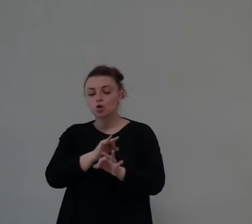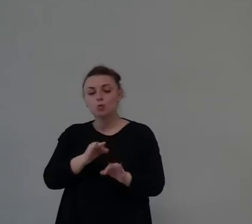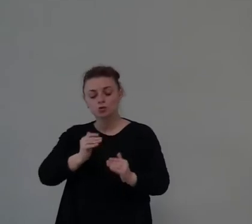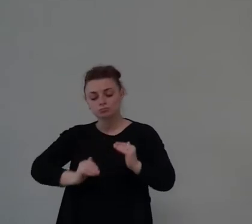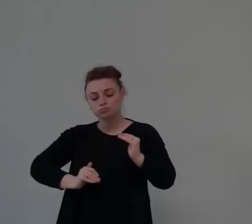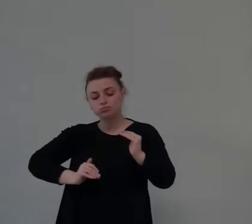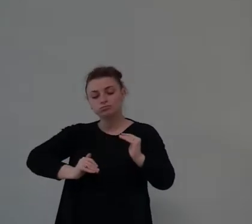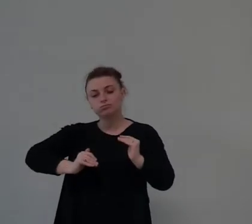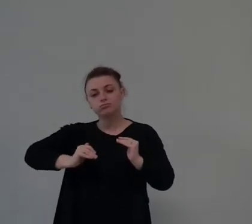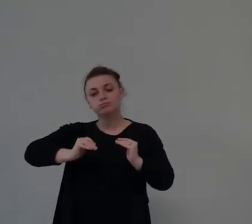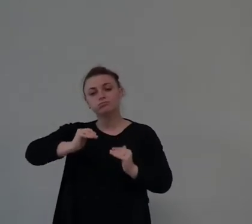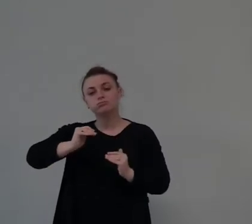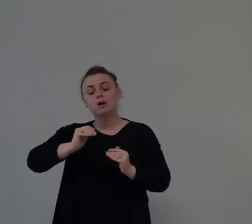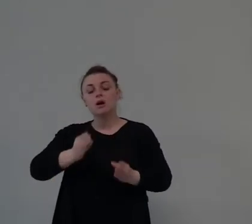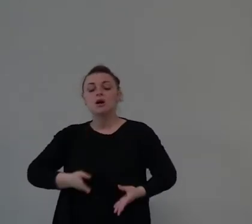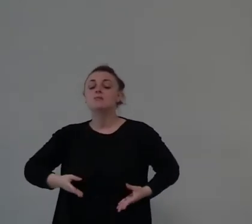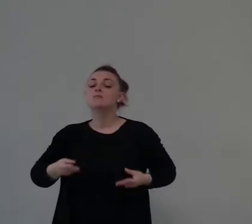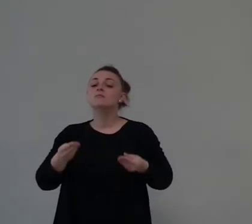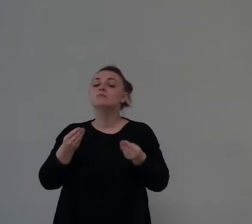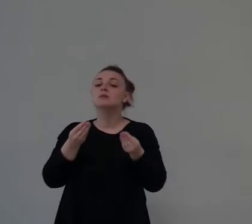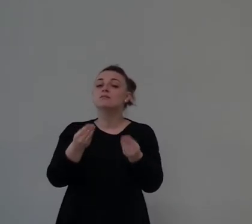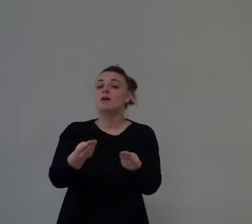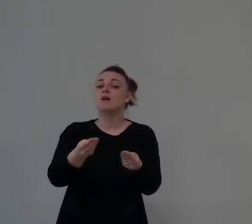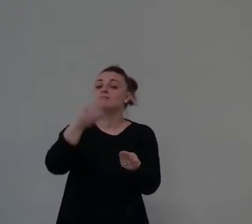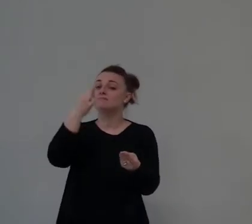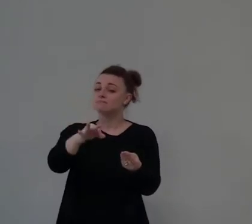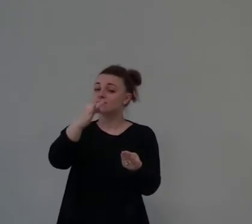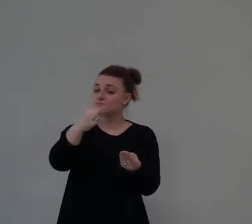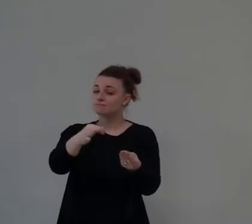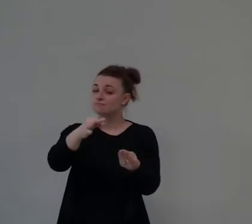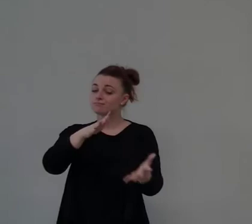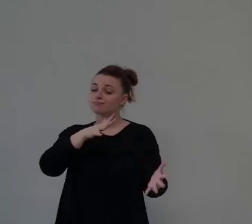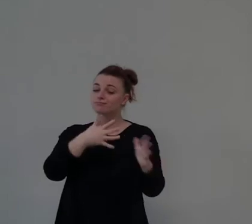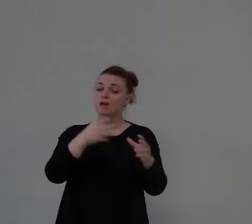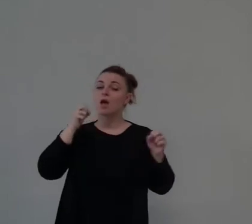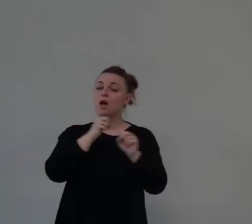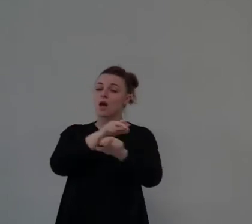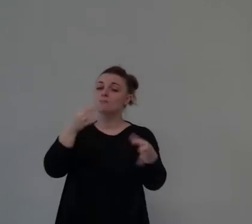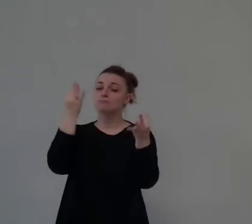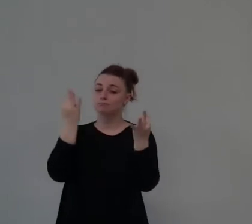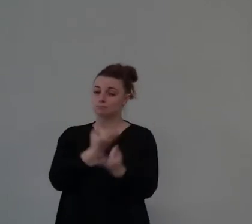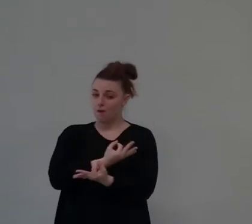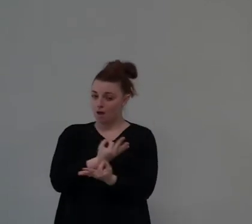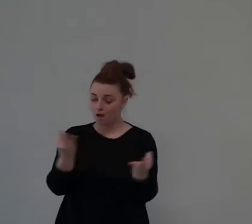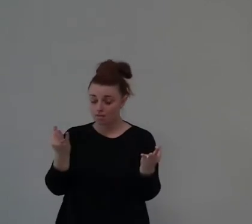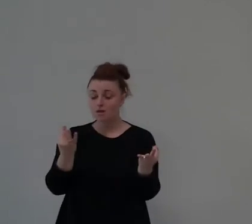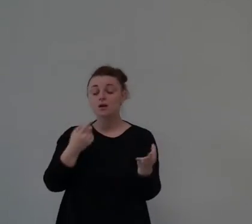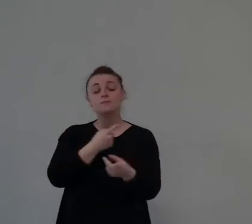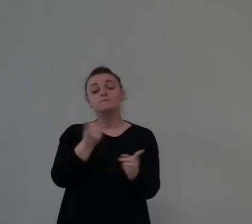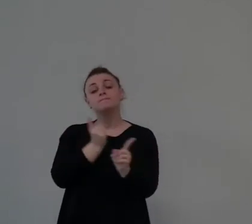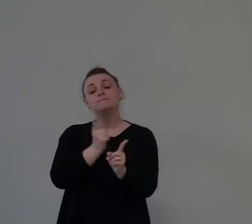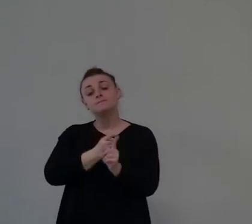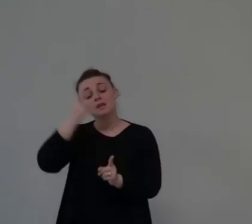per servirlo, per proclamarlo, sappi che il deserto è per un